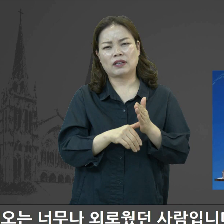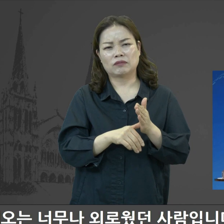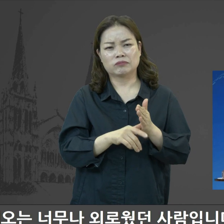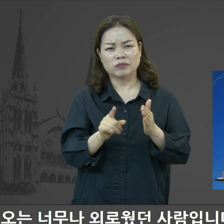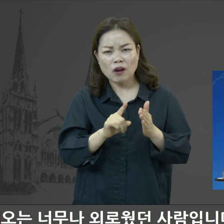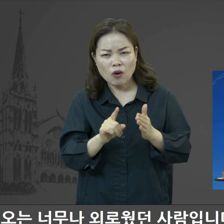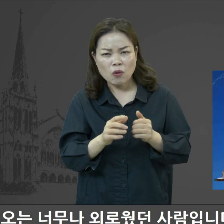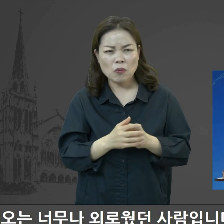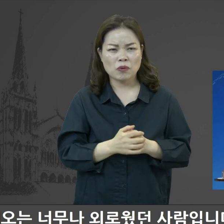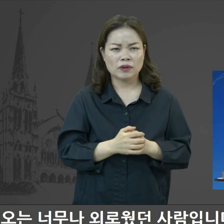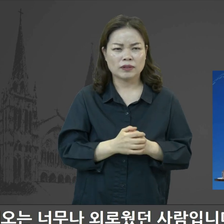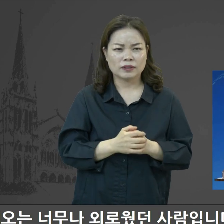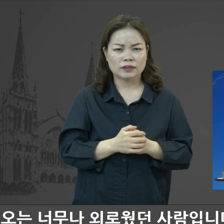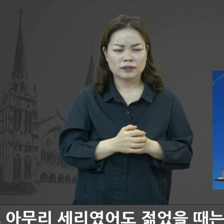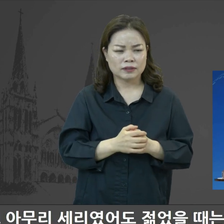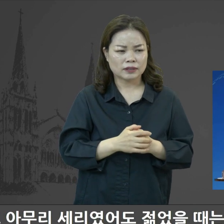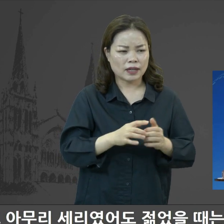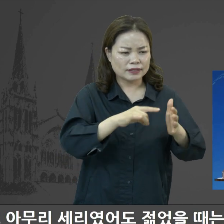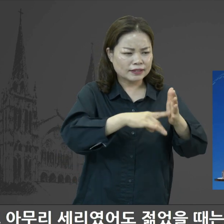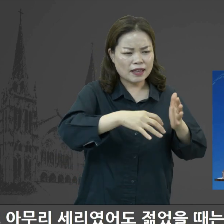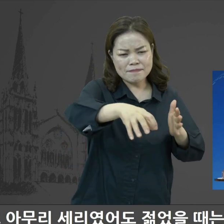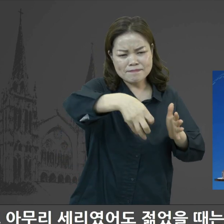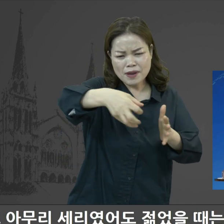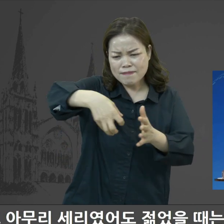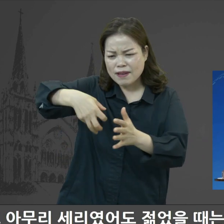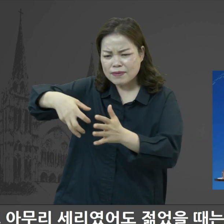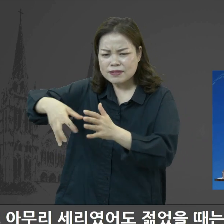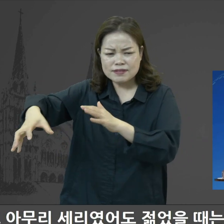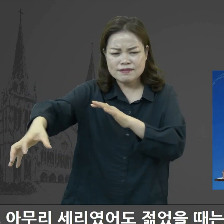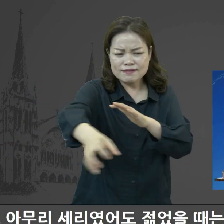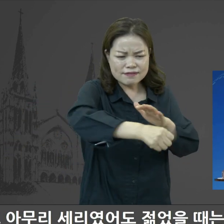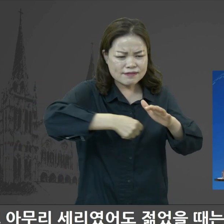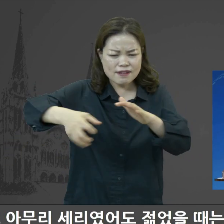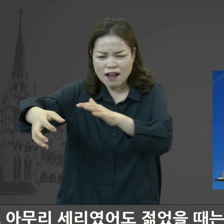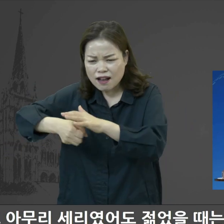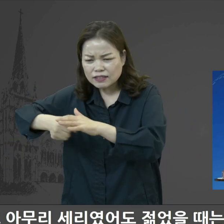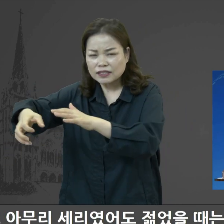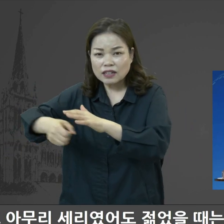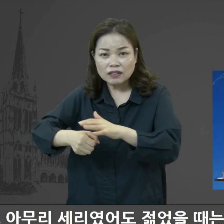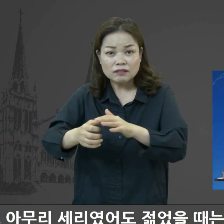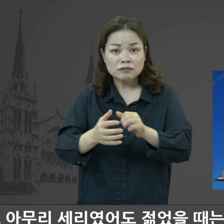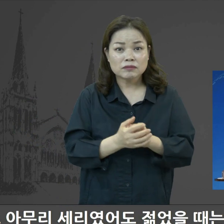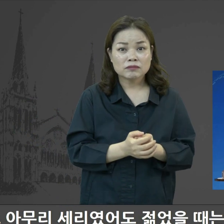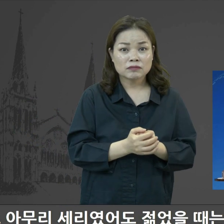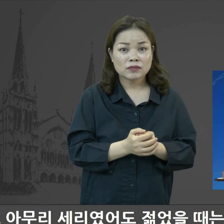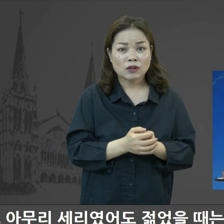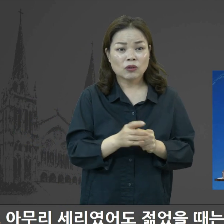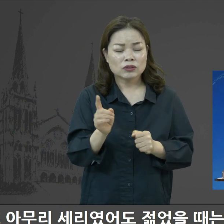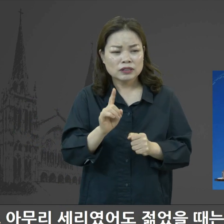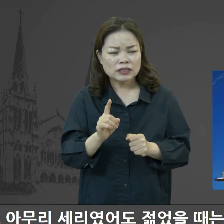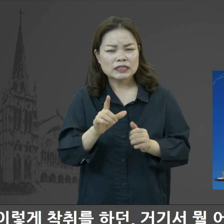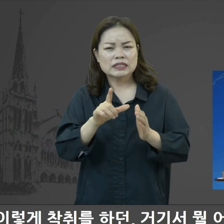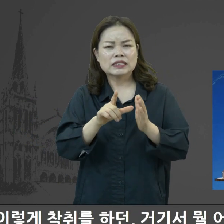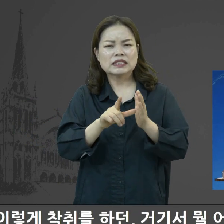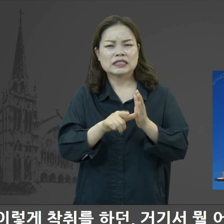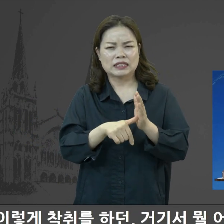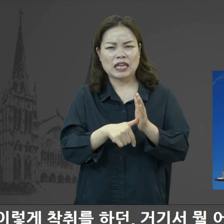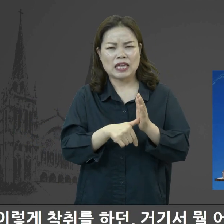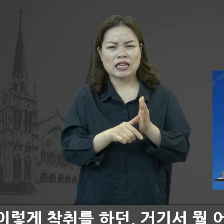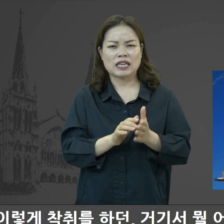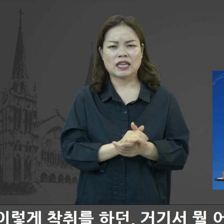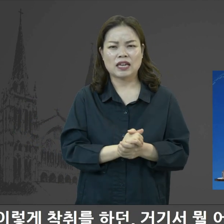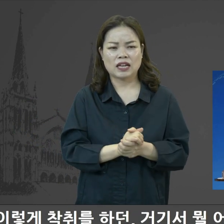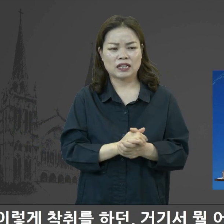어떻게 하든지 뭐 세금을 이렇게 착취를 하던 거기서 뭘 어떻게 하든 정말 시대가